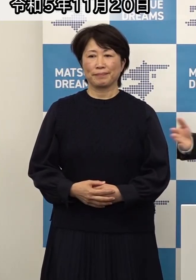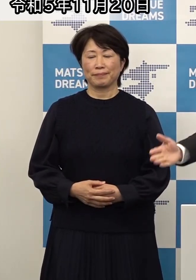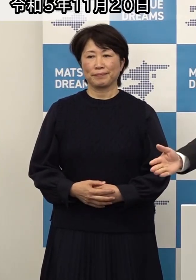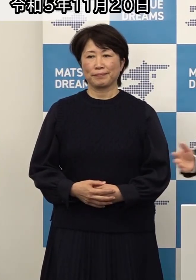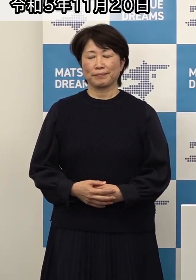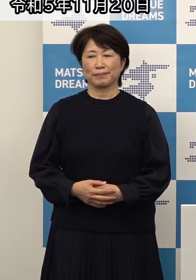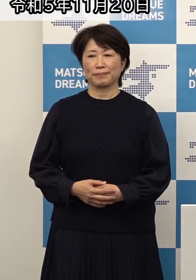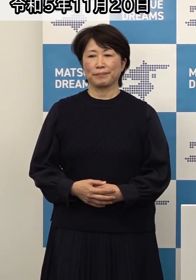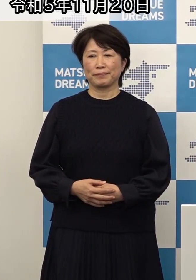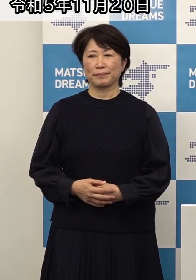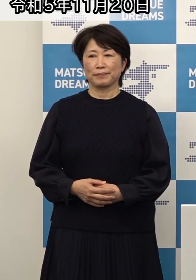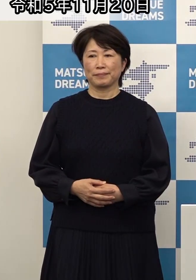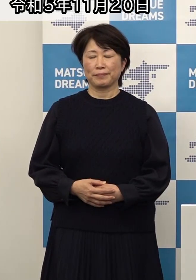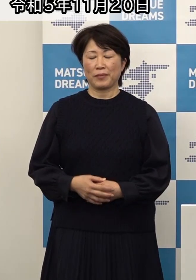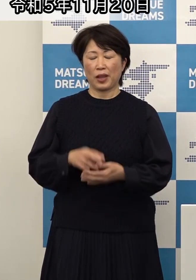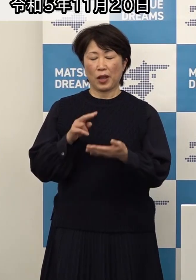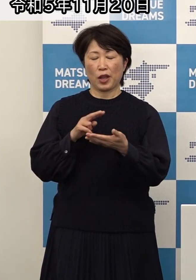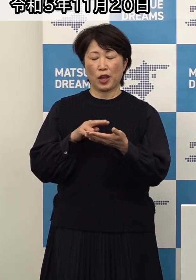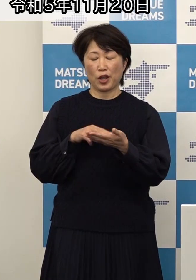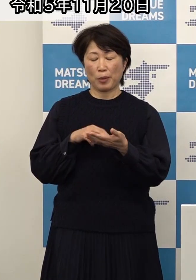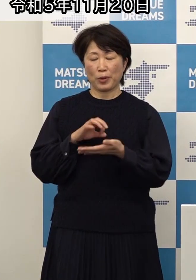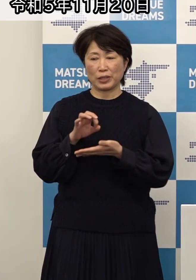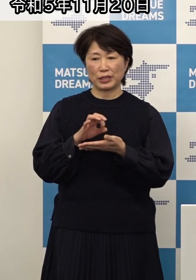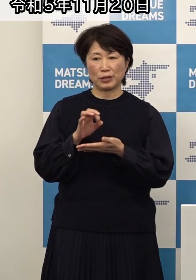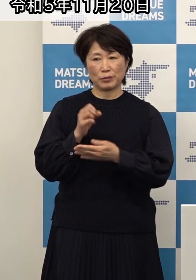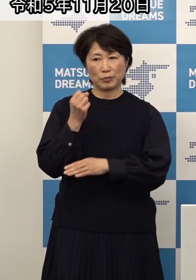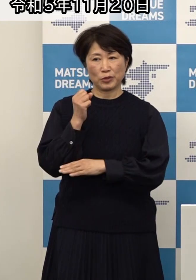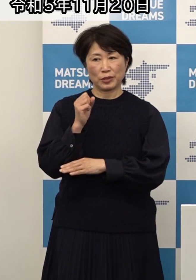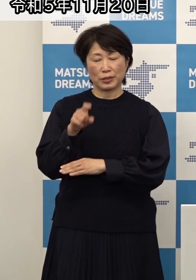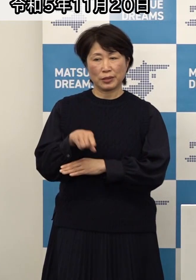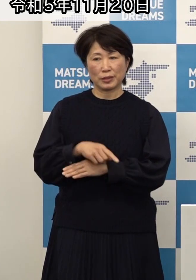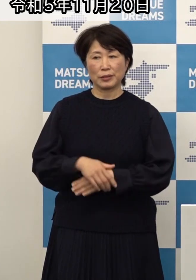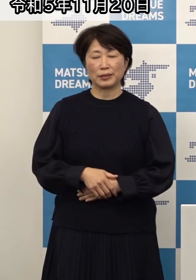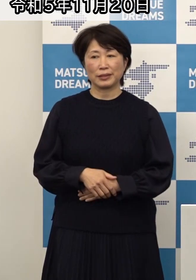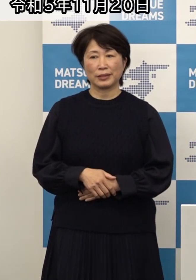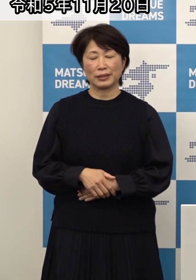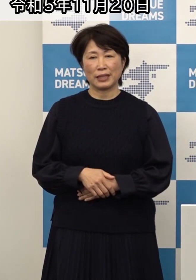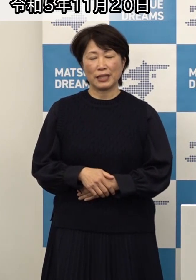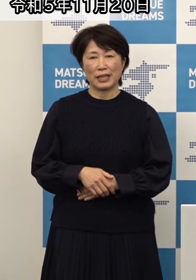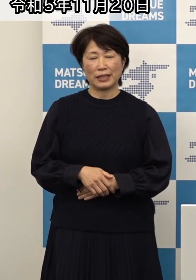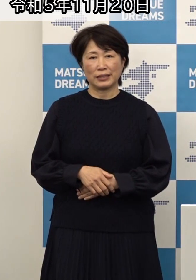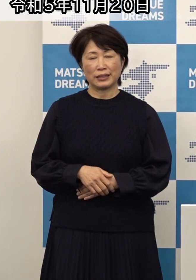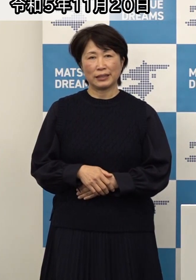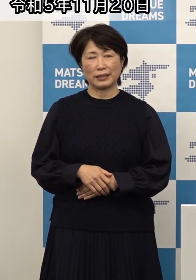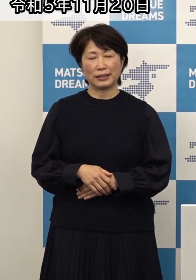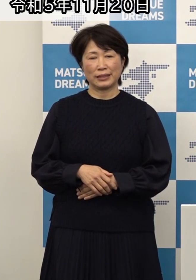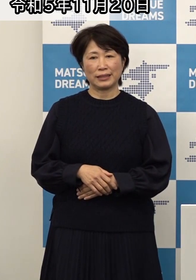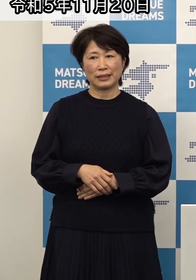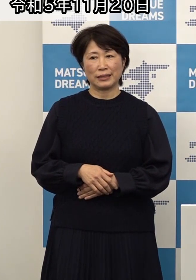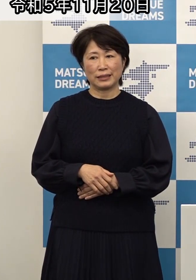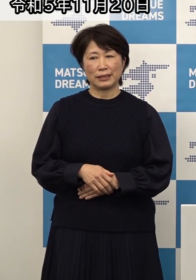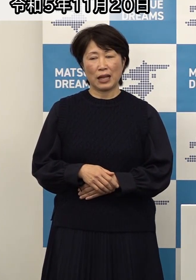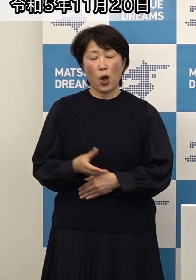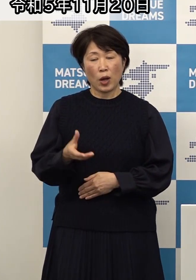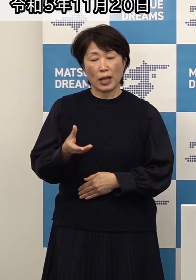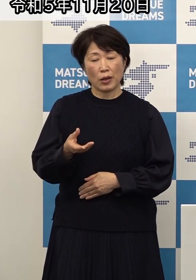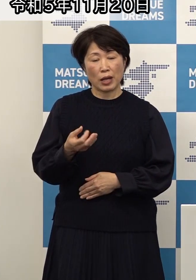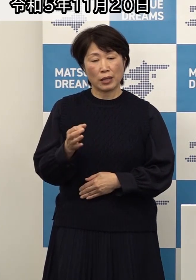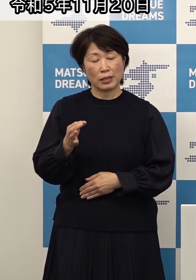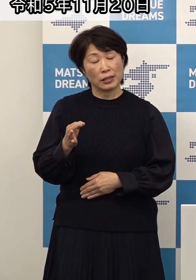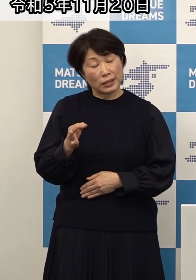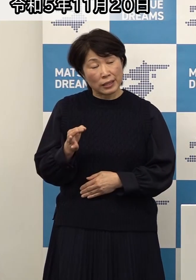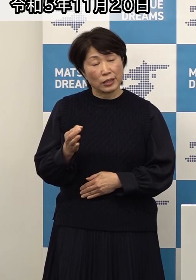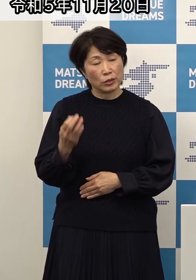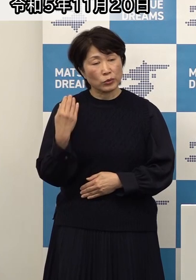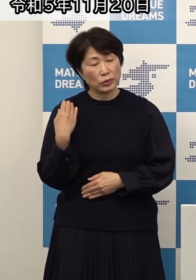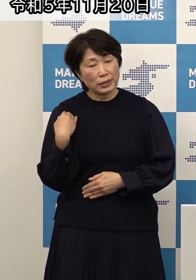はい、読売新聞さん。 読売新聞坂と言います。すみません、債務負担行為のことに関してなんですけど、 はい、 これ、まあ、大体42億2200万